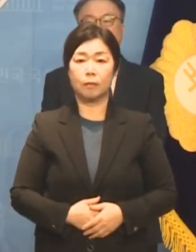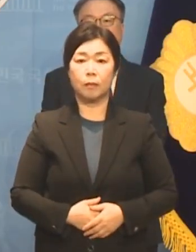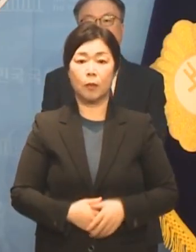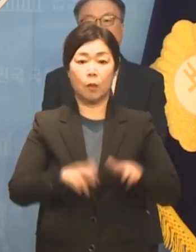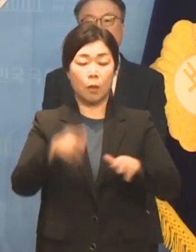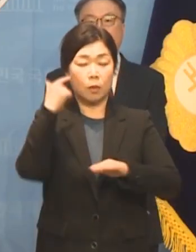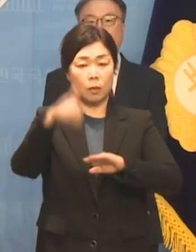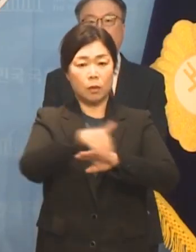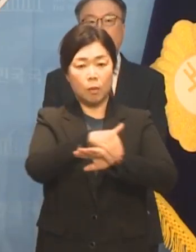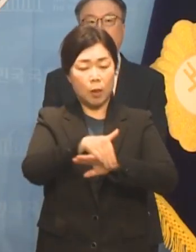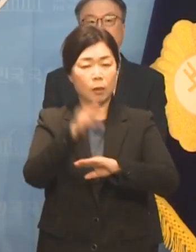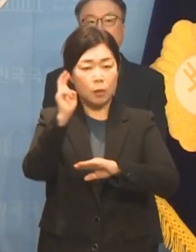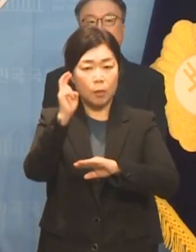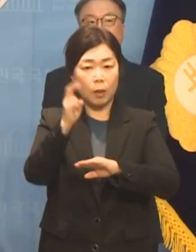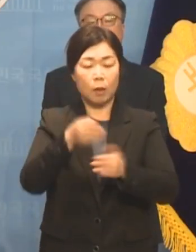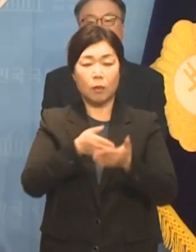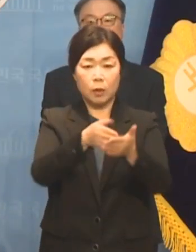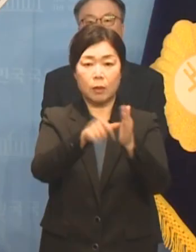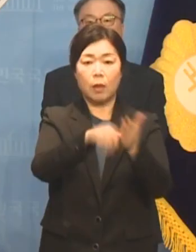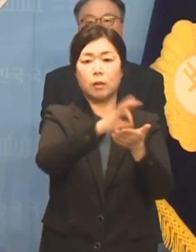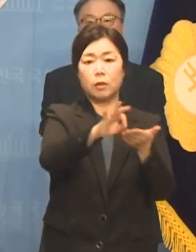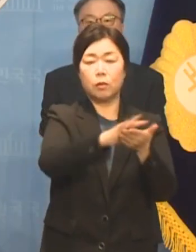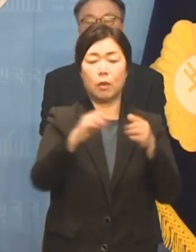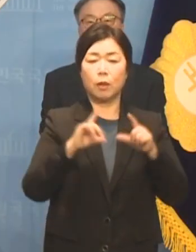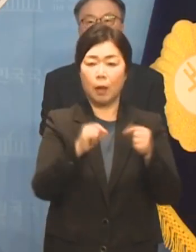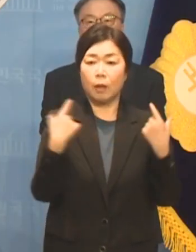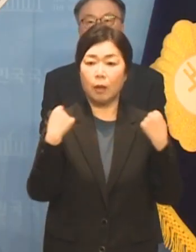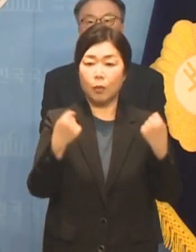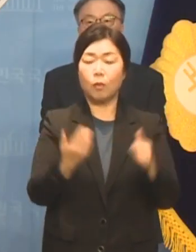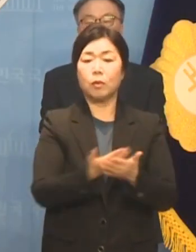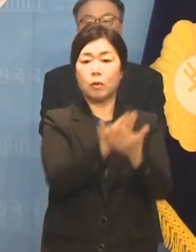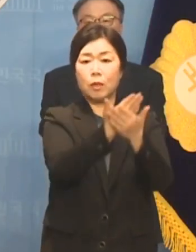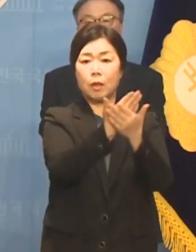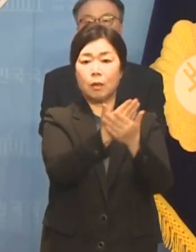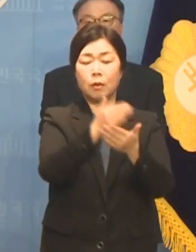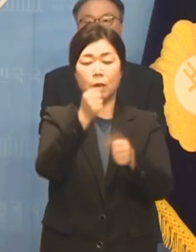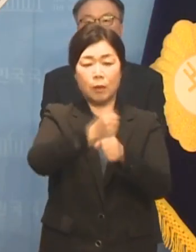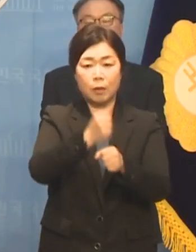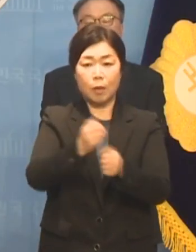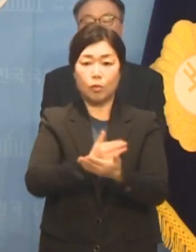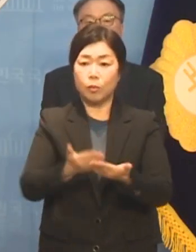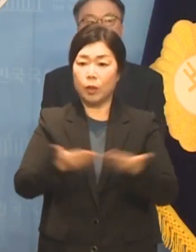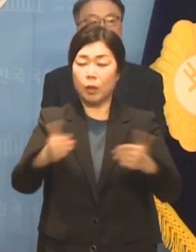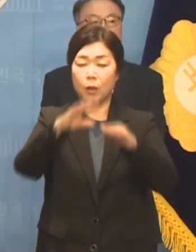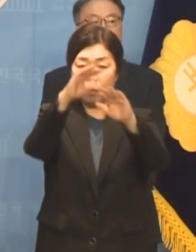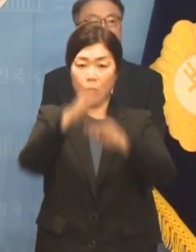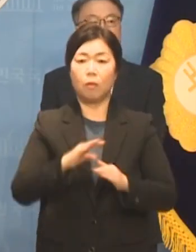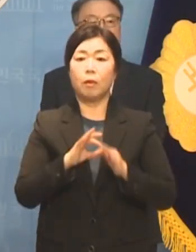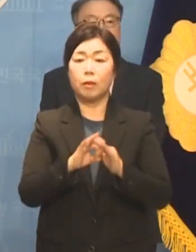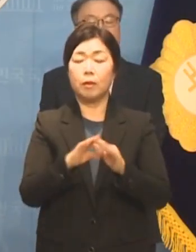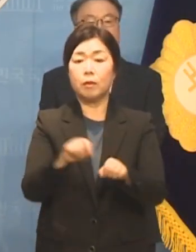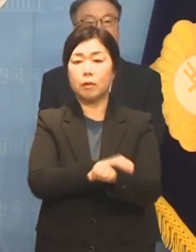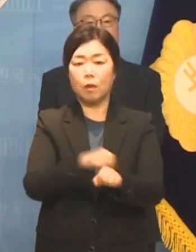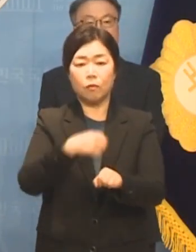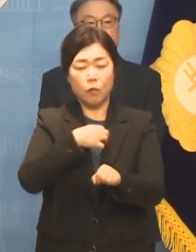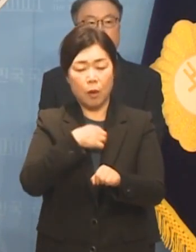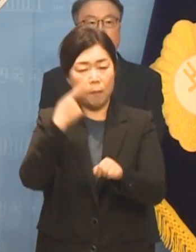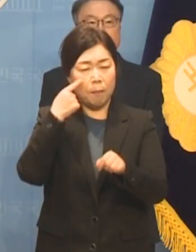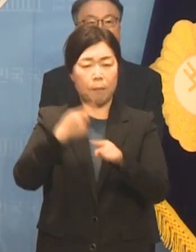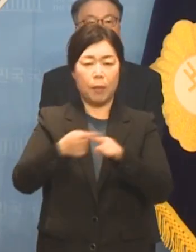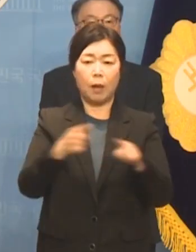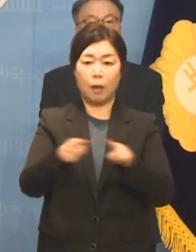이번 전망 과정에서 지출, 지속성장, 생산, 분배 관련 특징적인 위험 요인을